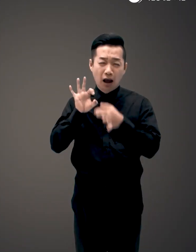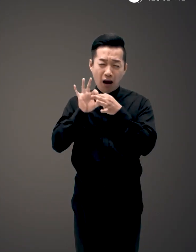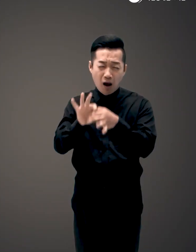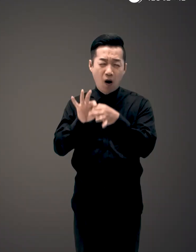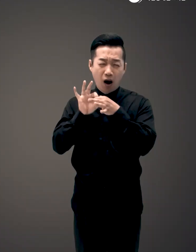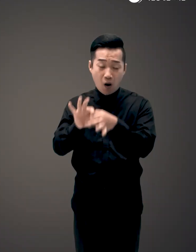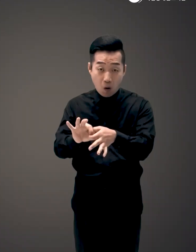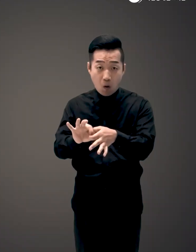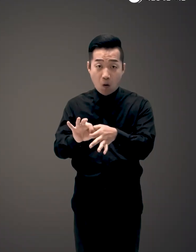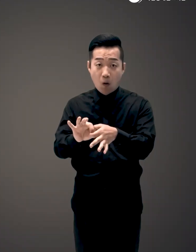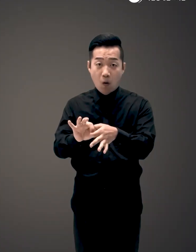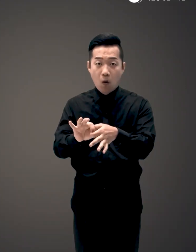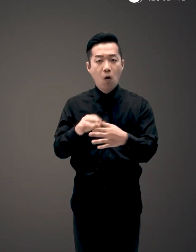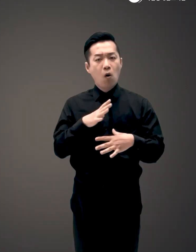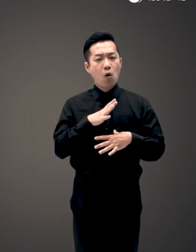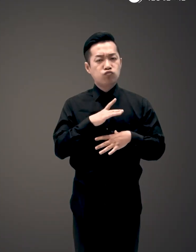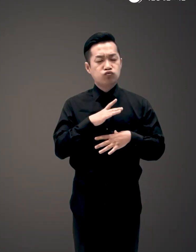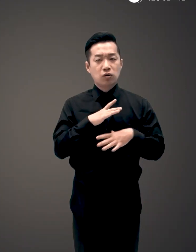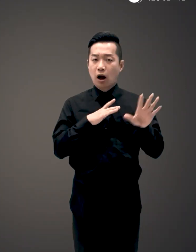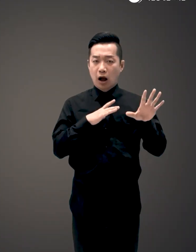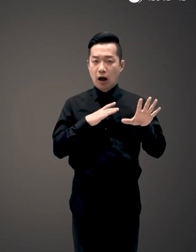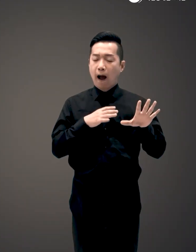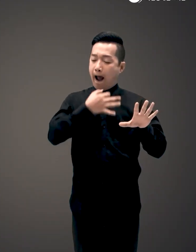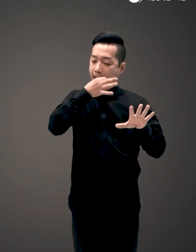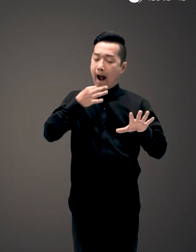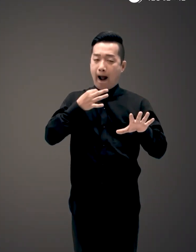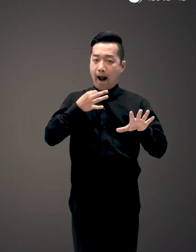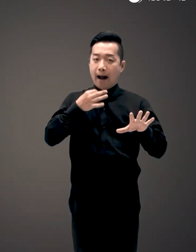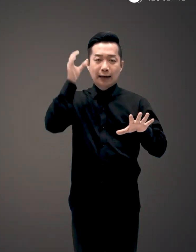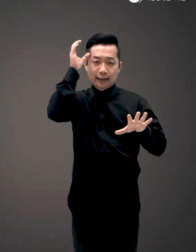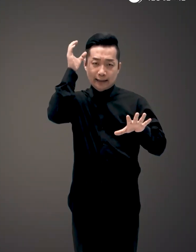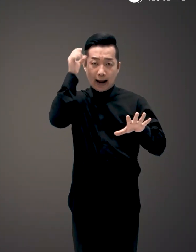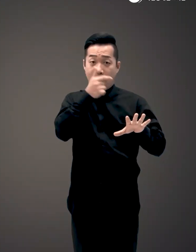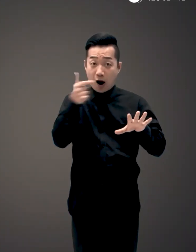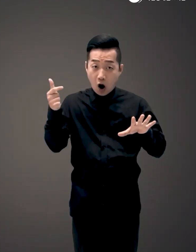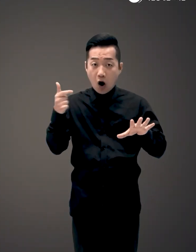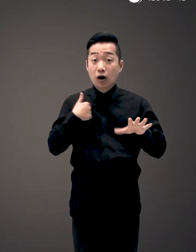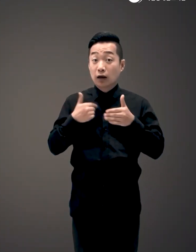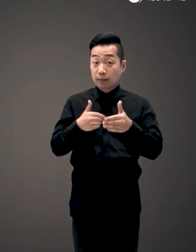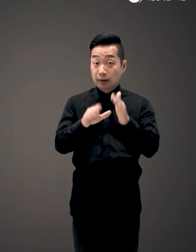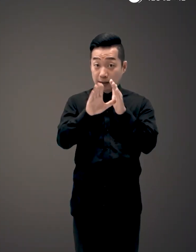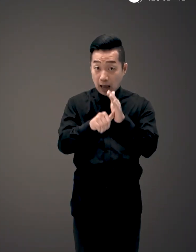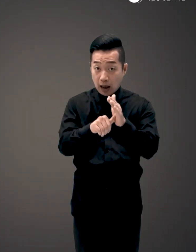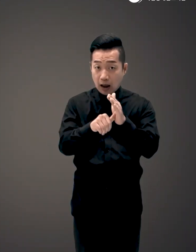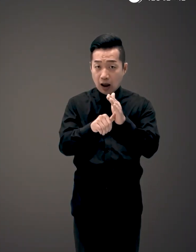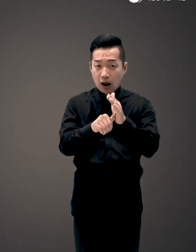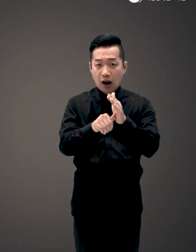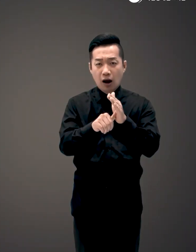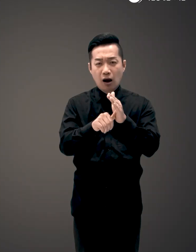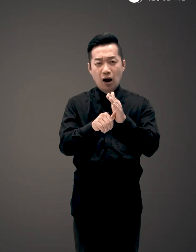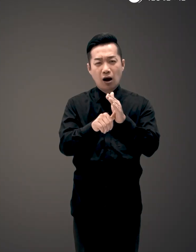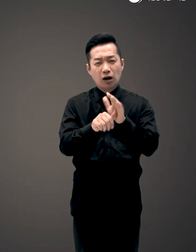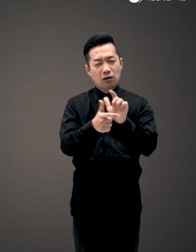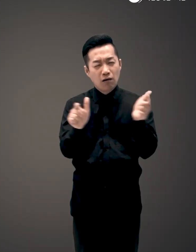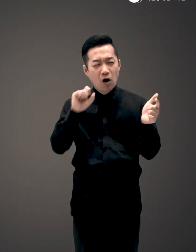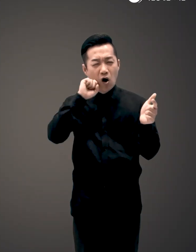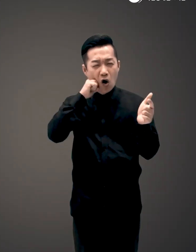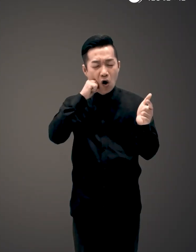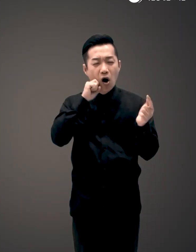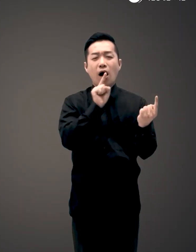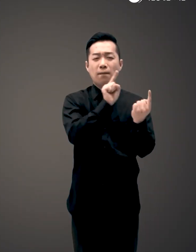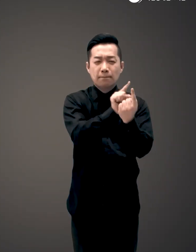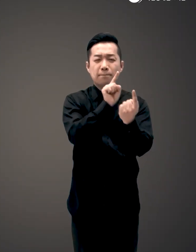거를 계속 했기 때문에 그게 두렵기보다는 설레었던 것 같아서, 그 과정에서 제가 여러 가지 어려운